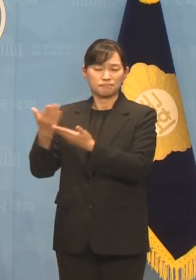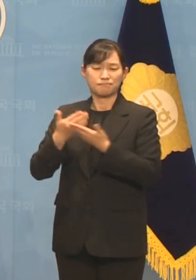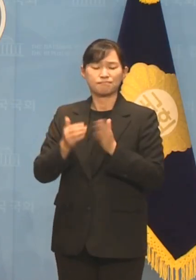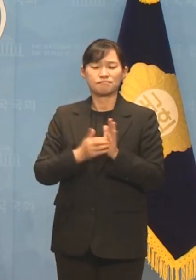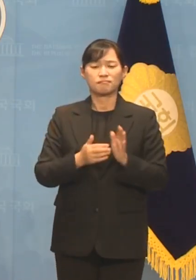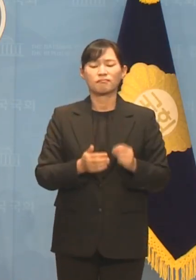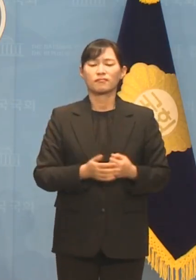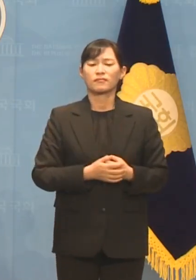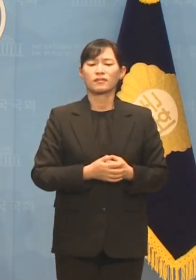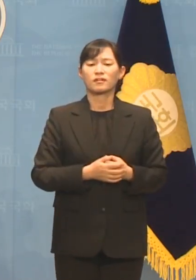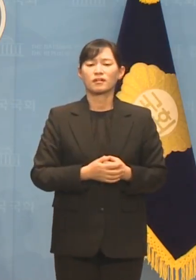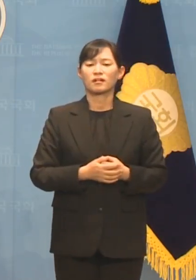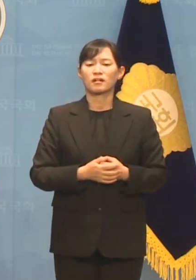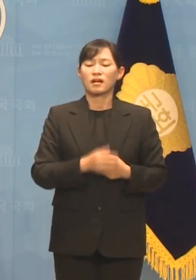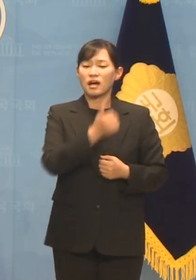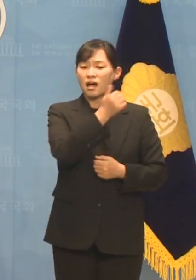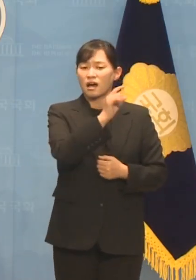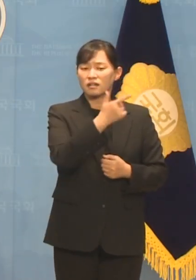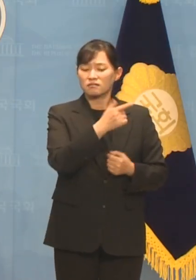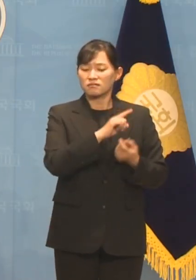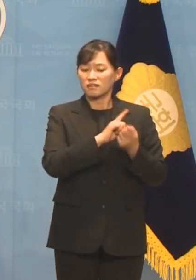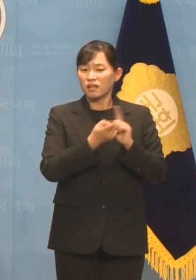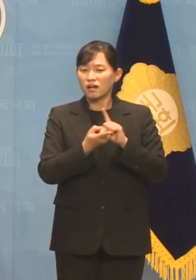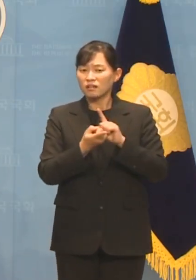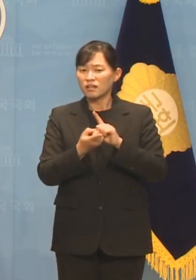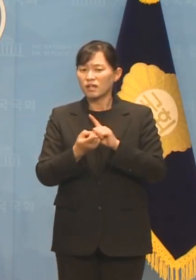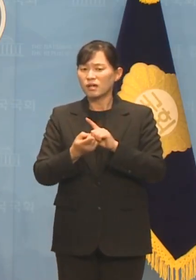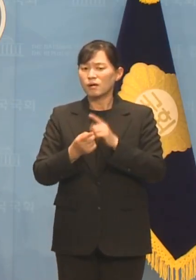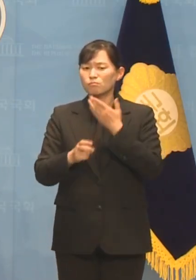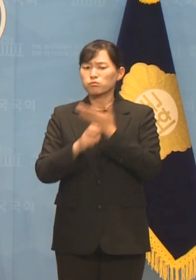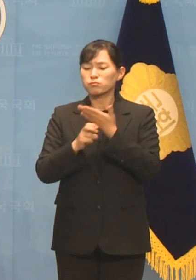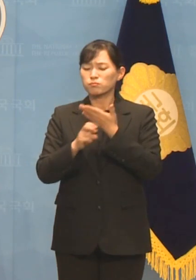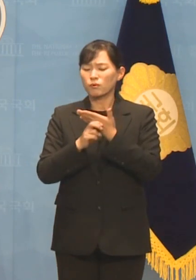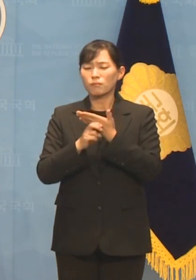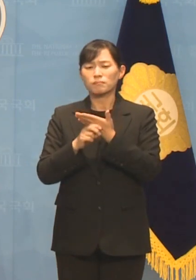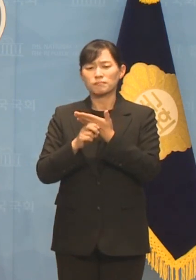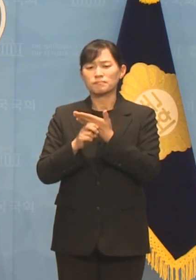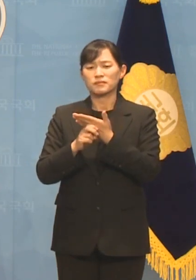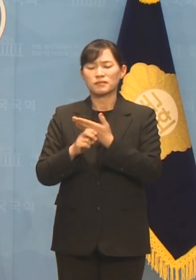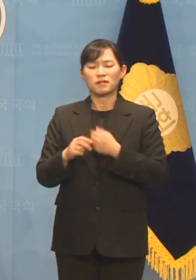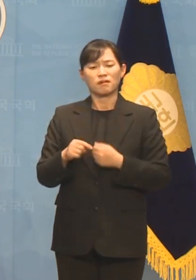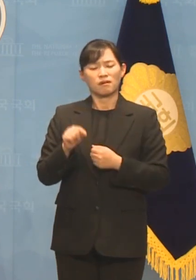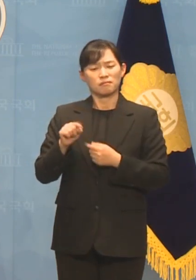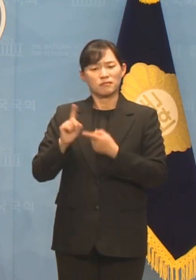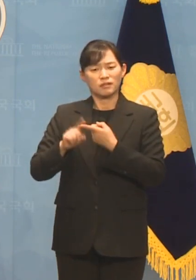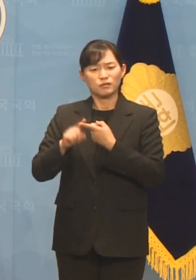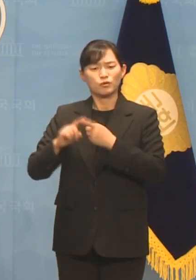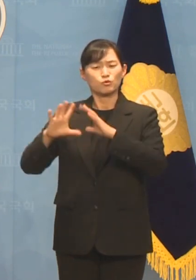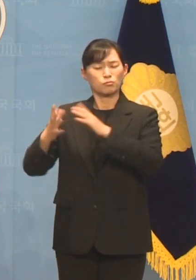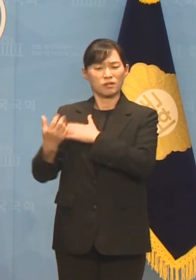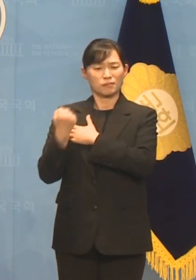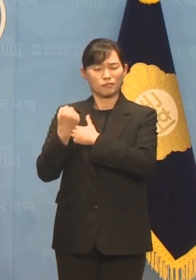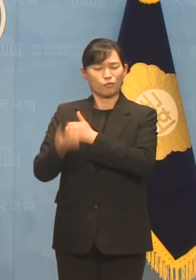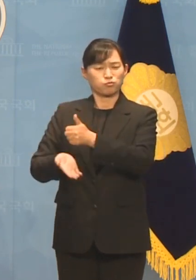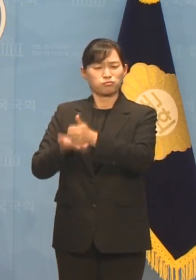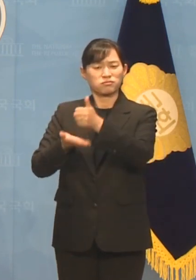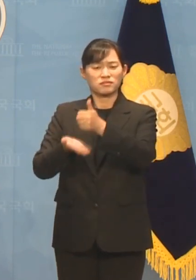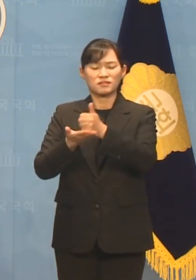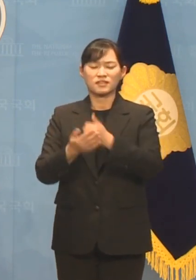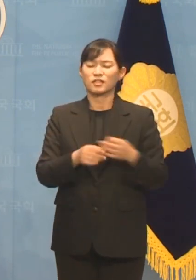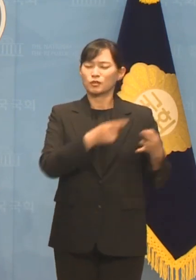내놓았습니다. 이런 한덕수 대행의 위헌 행태를 국민의힘은 높이 평가한다고 환영한다고 합니다.